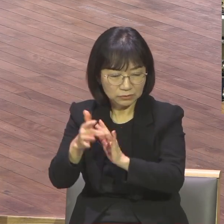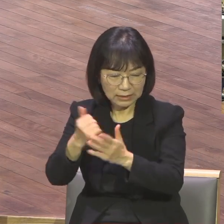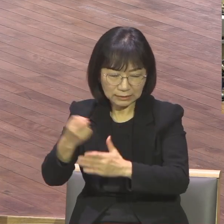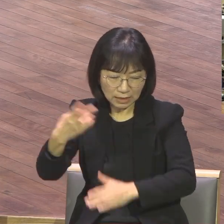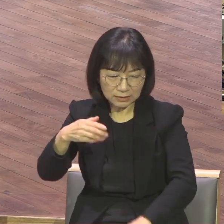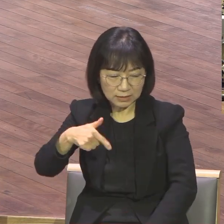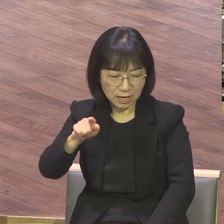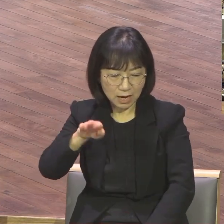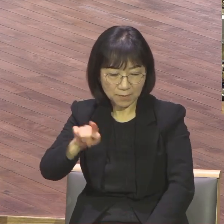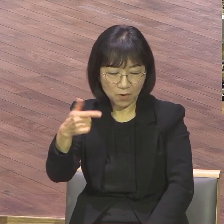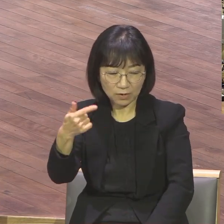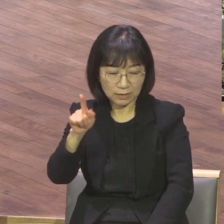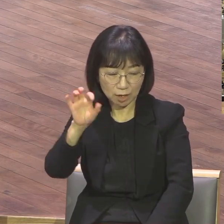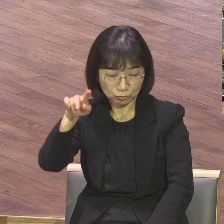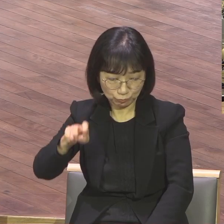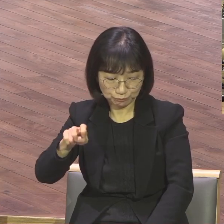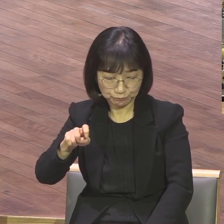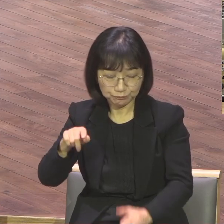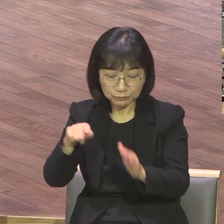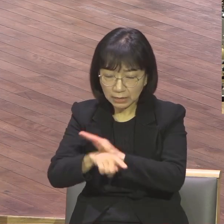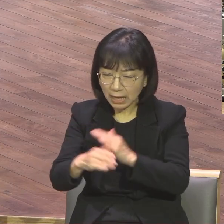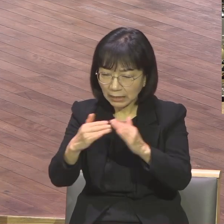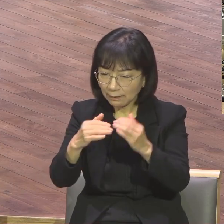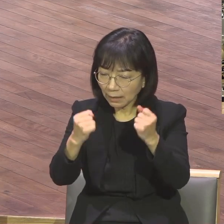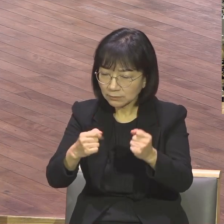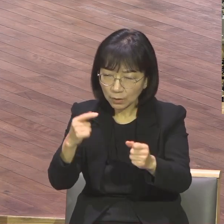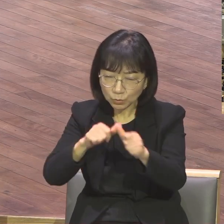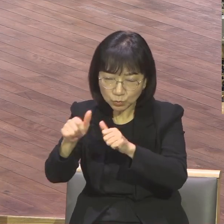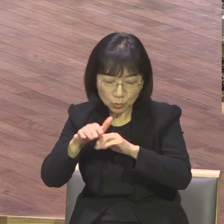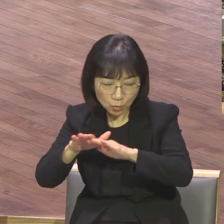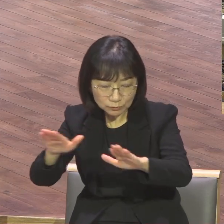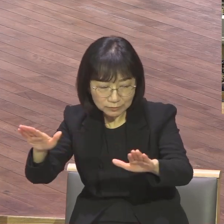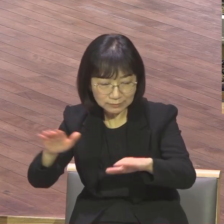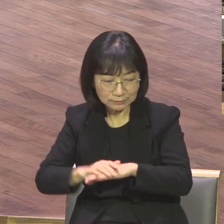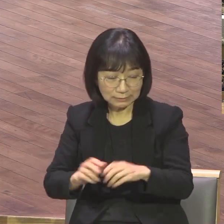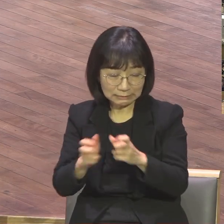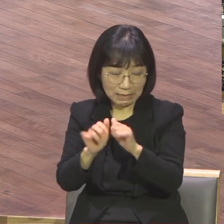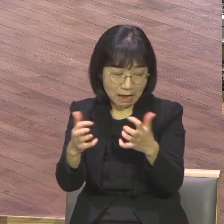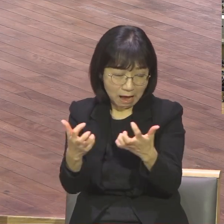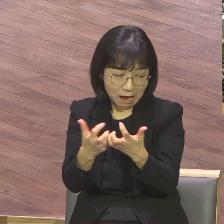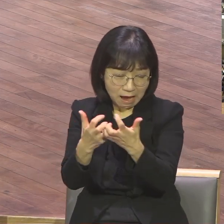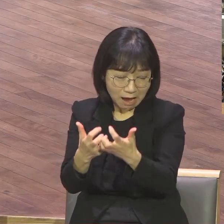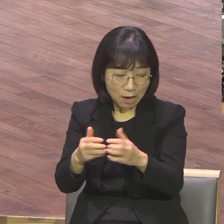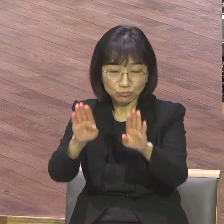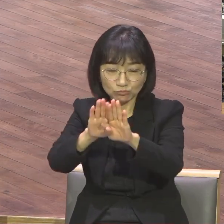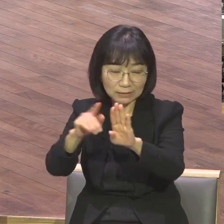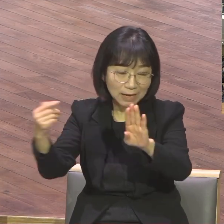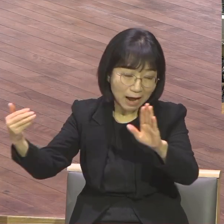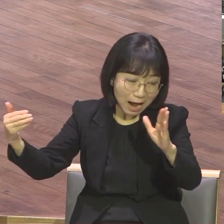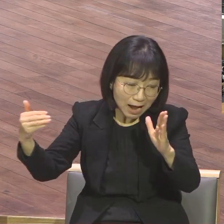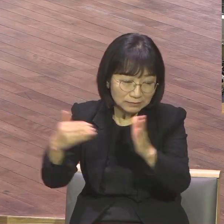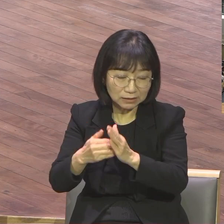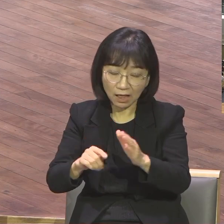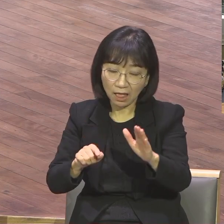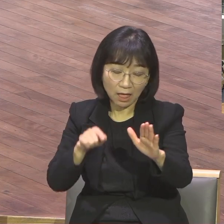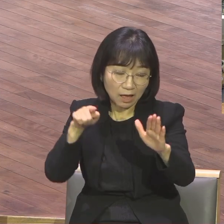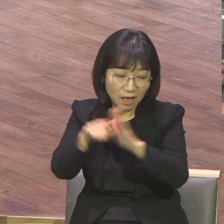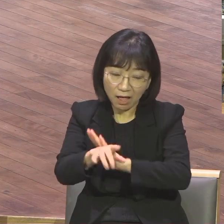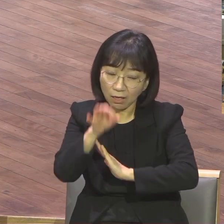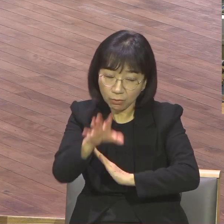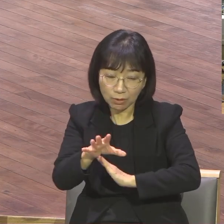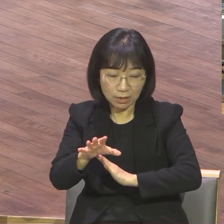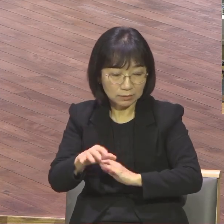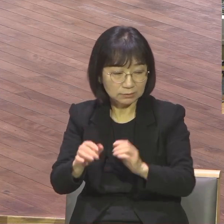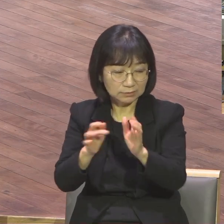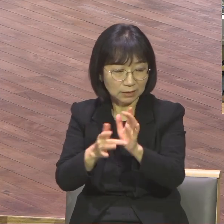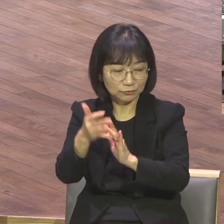다시 가버나움에 들어가시니 집에 계시다는 소문이 들린지라 많은 사람이 모여서 문 앞까지도 들어설 자리가 없게